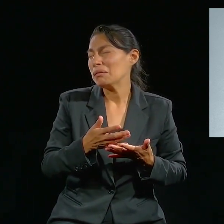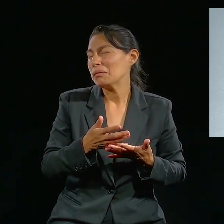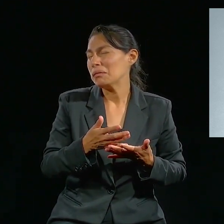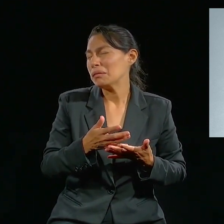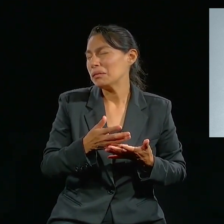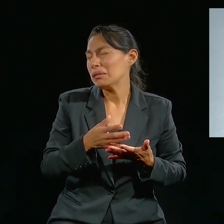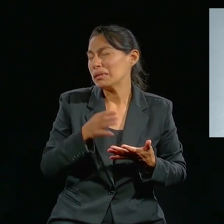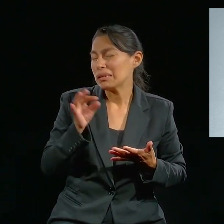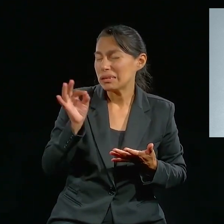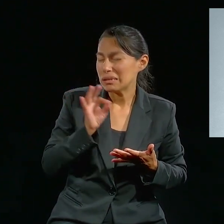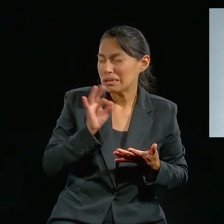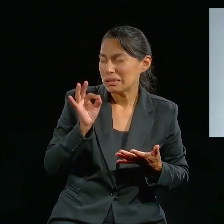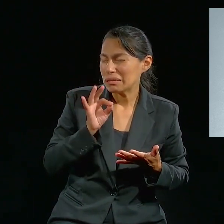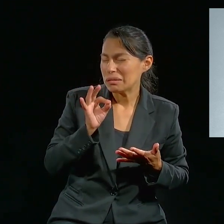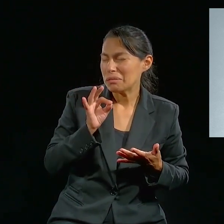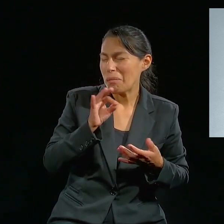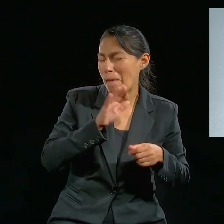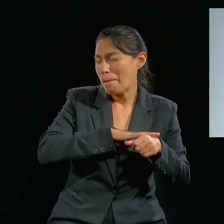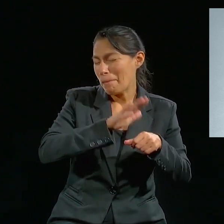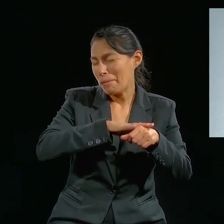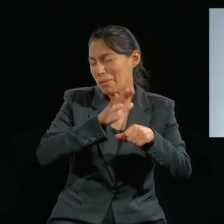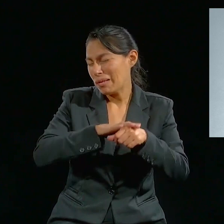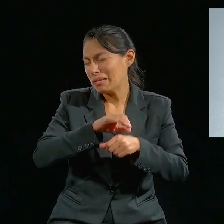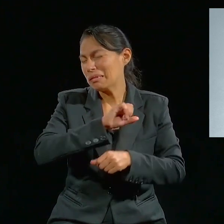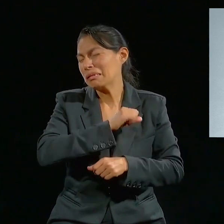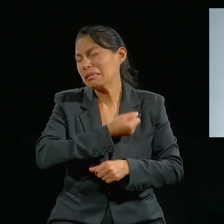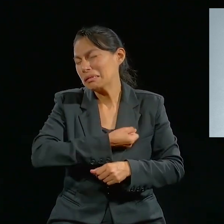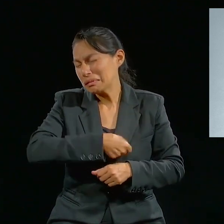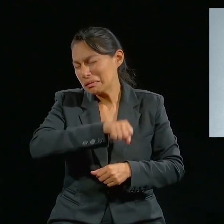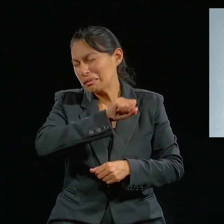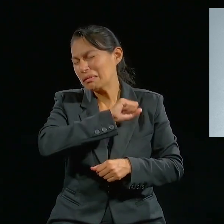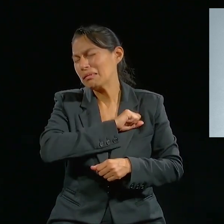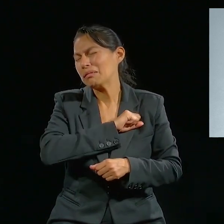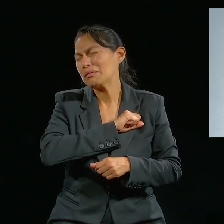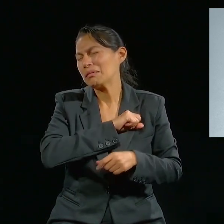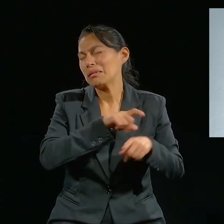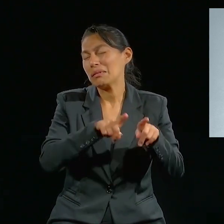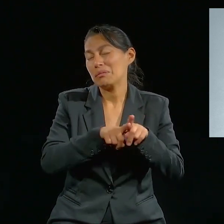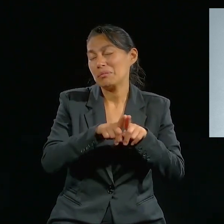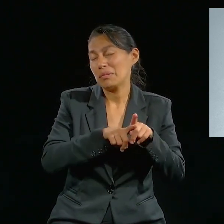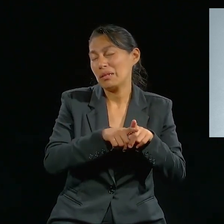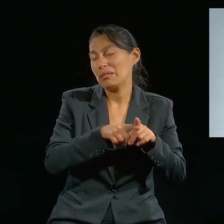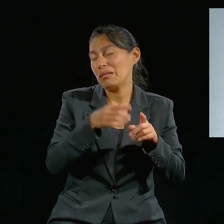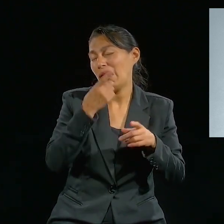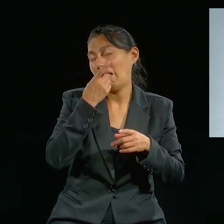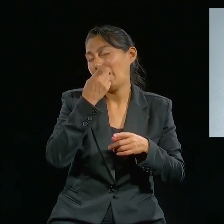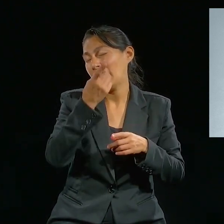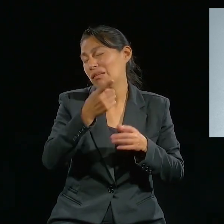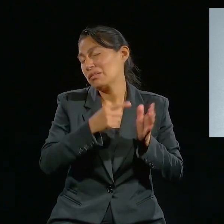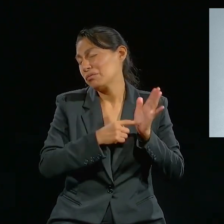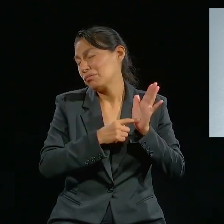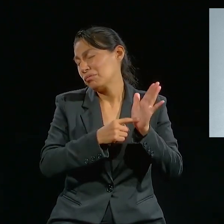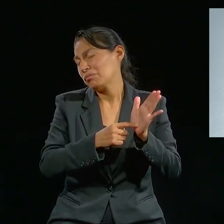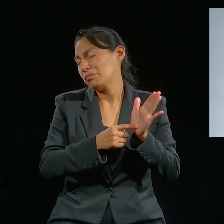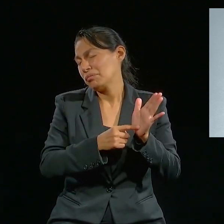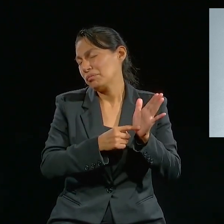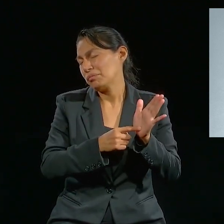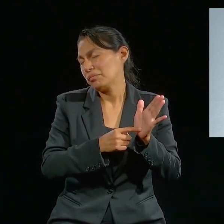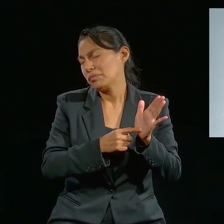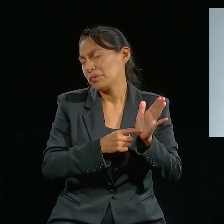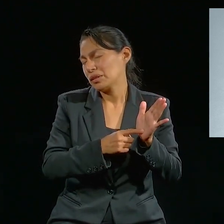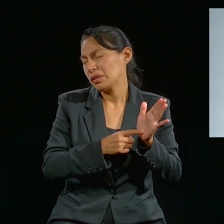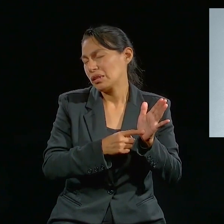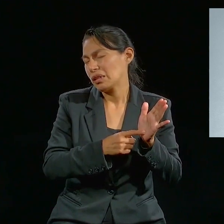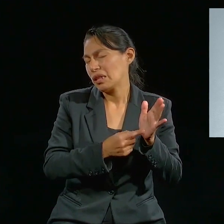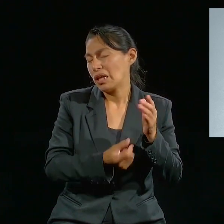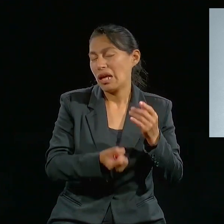señor quizás son problemas de salud nuestros hermanos han externado su petición muchos de ellos